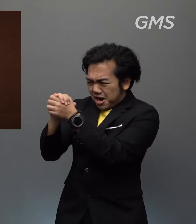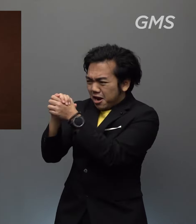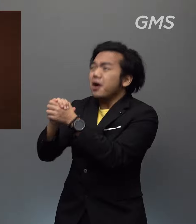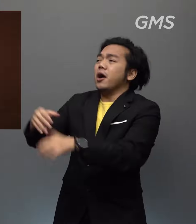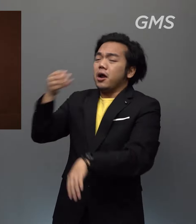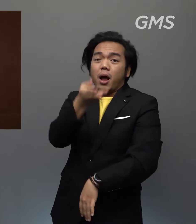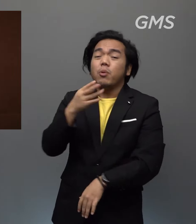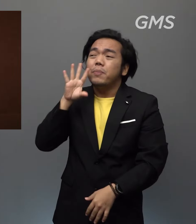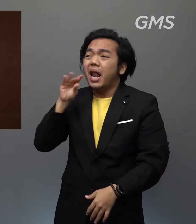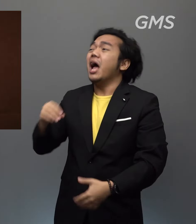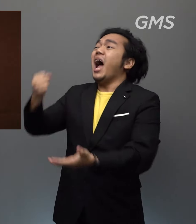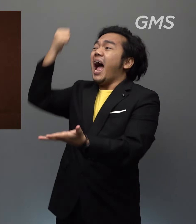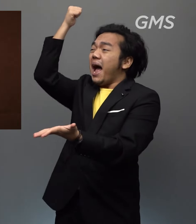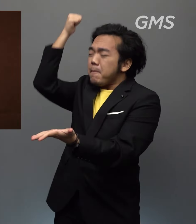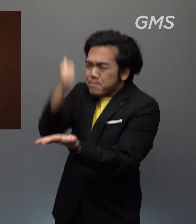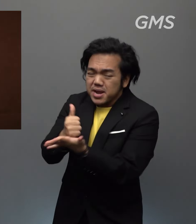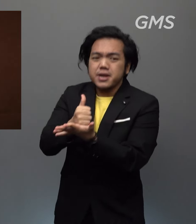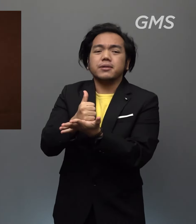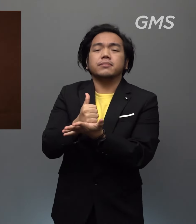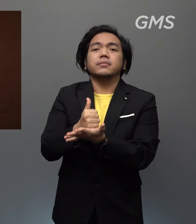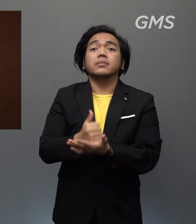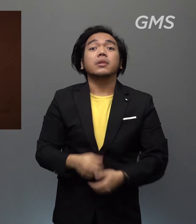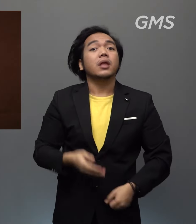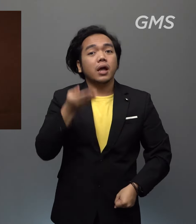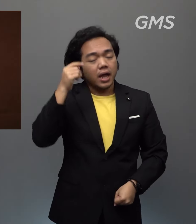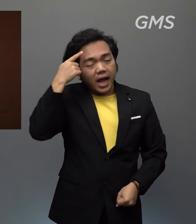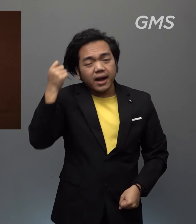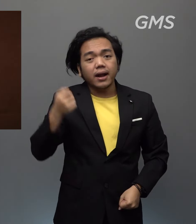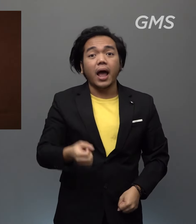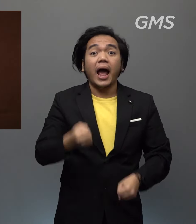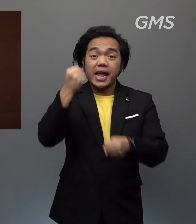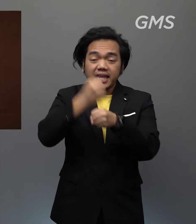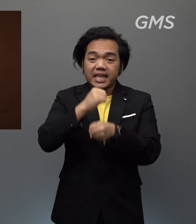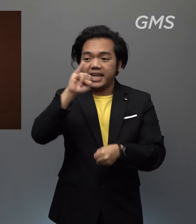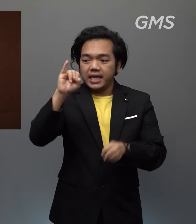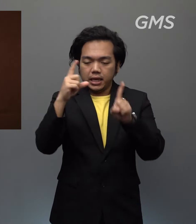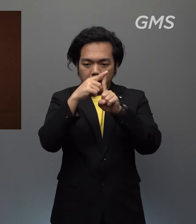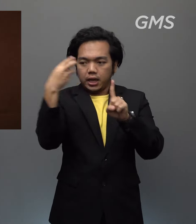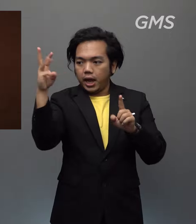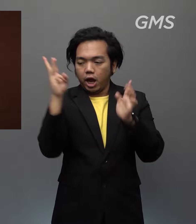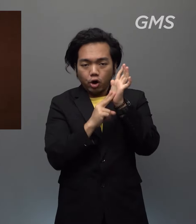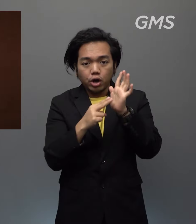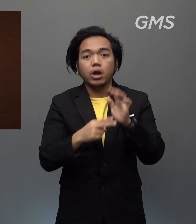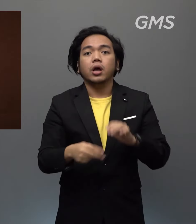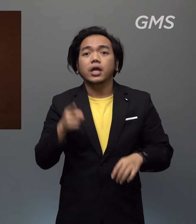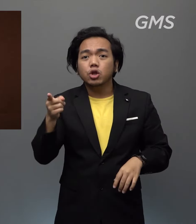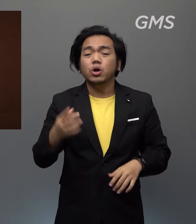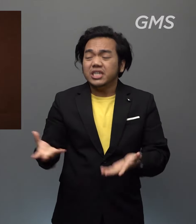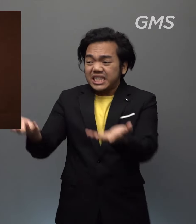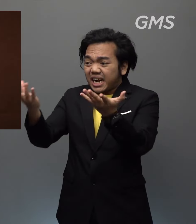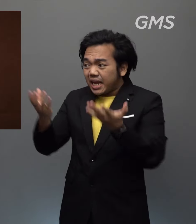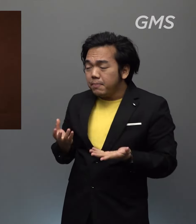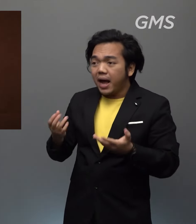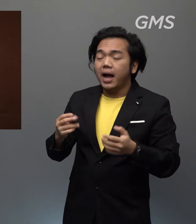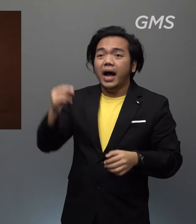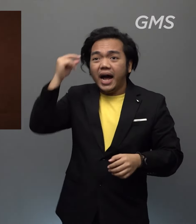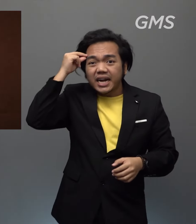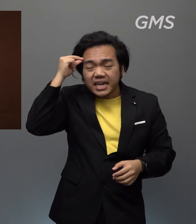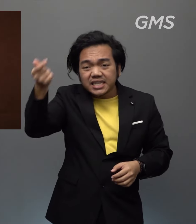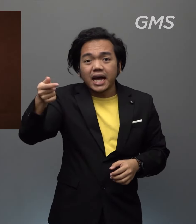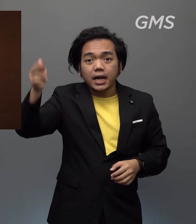amin. Karena Gideon pun menerima rencana Allah yang begitu indah di